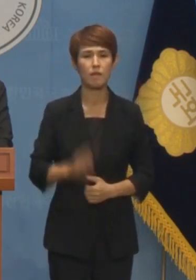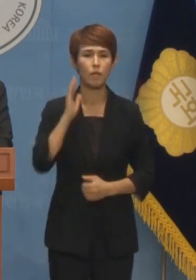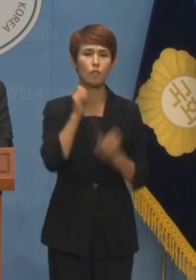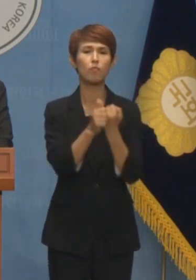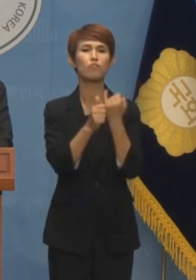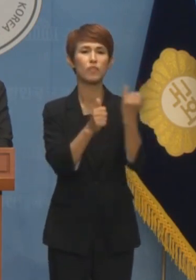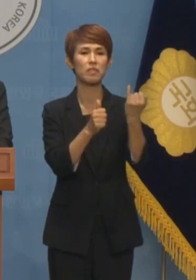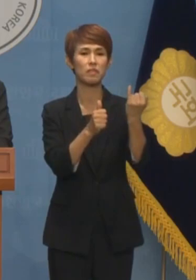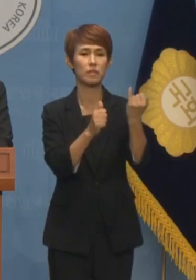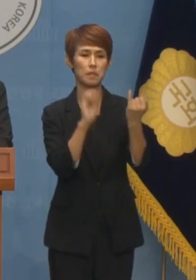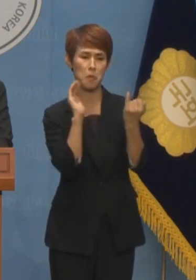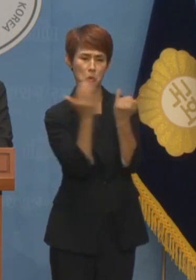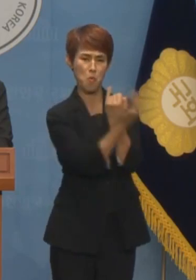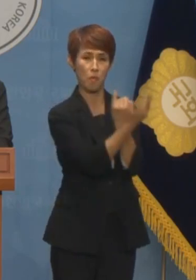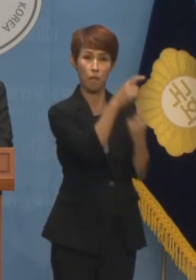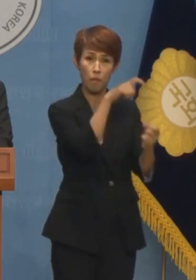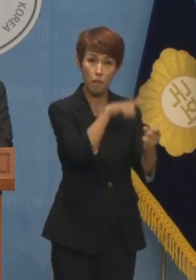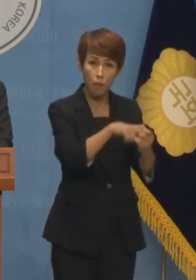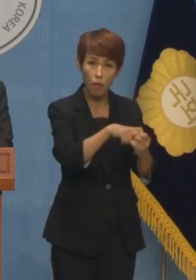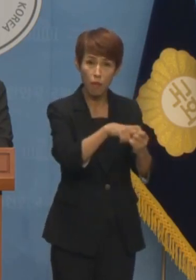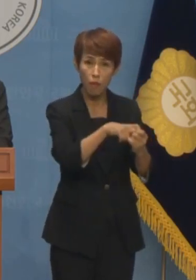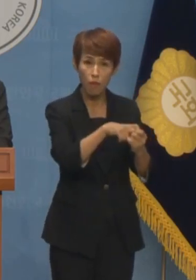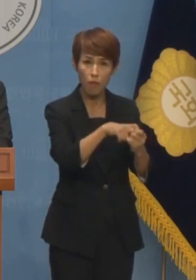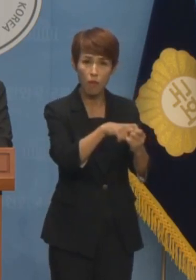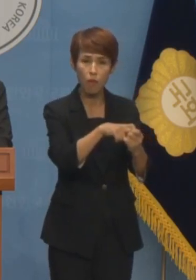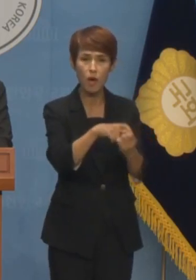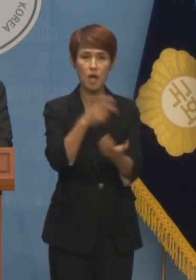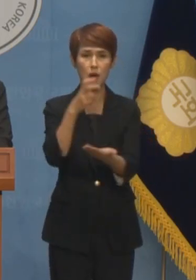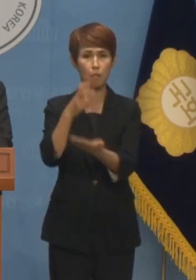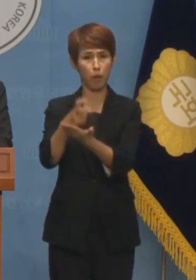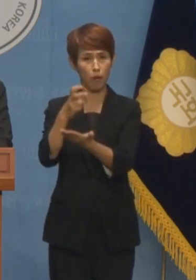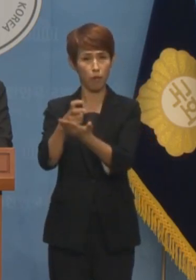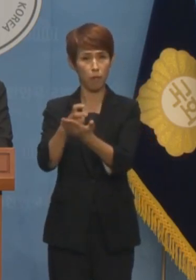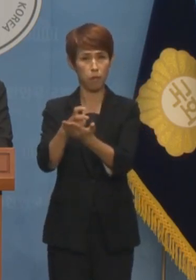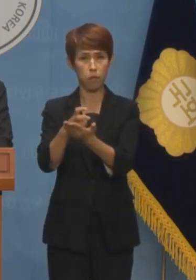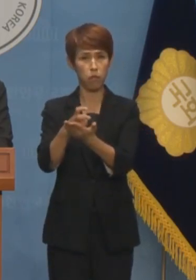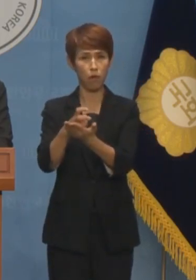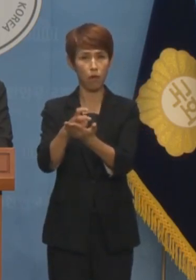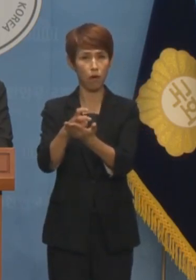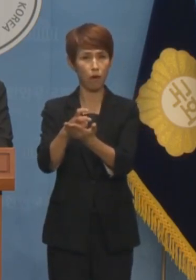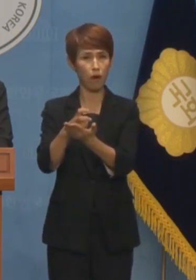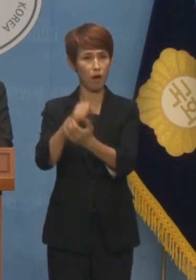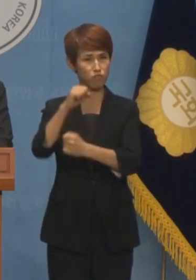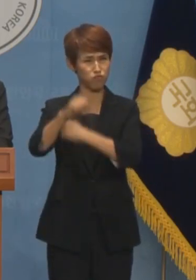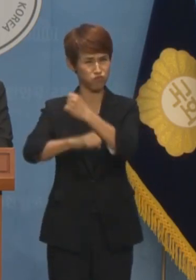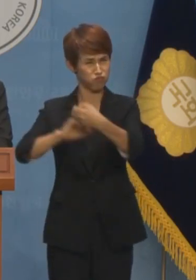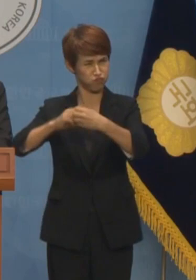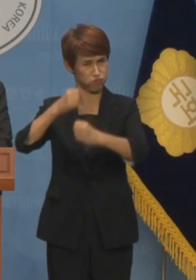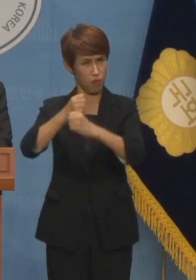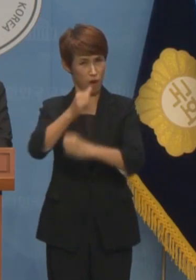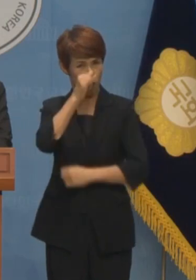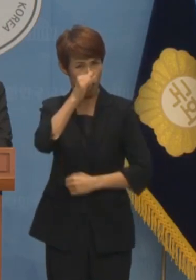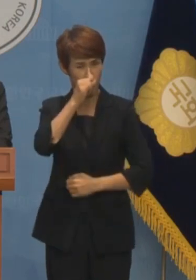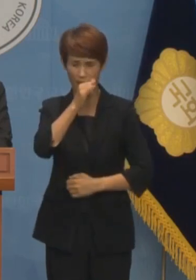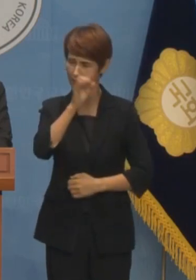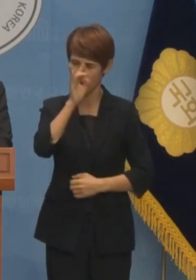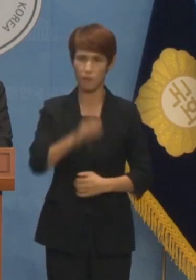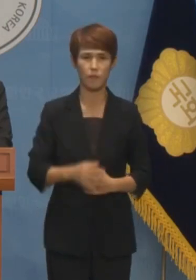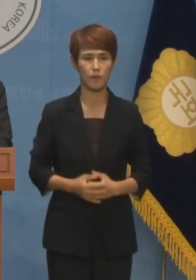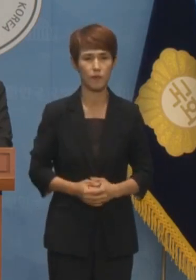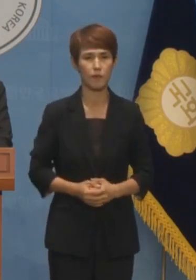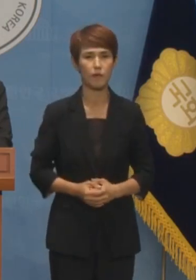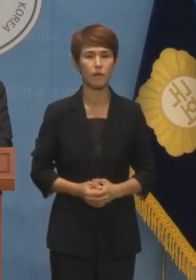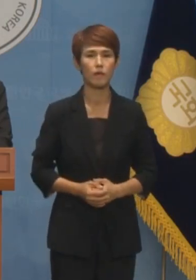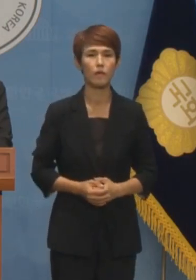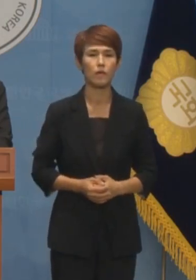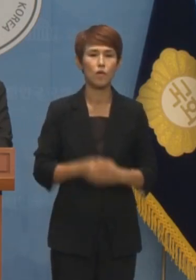여사 한 명 지키겠다고 이렇게 사법체계의 근간을 무너뜨릴 수는 없습니다.